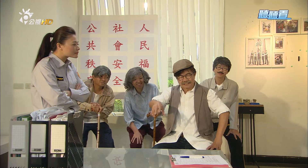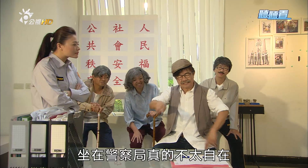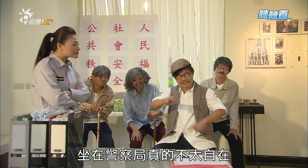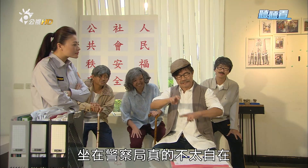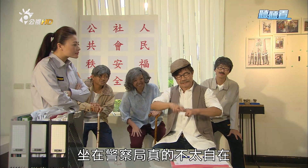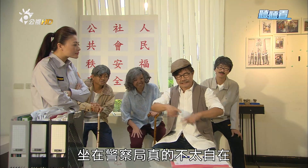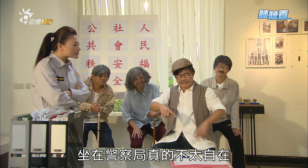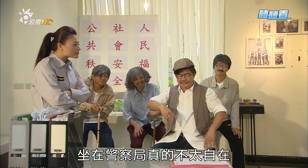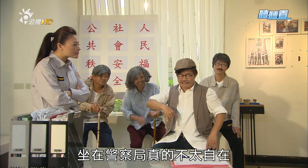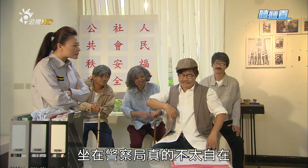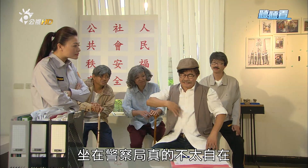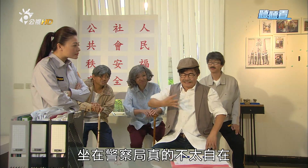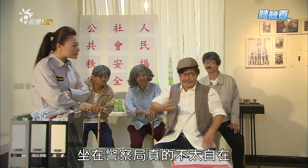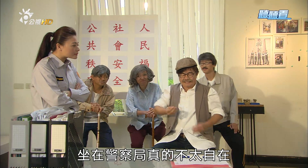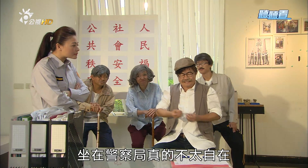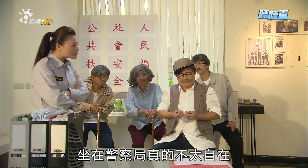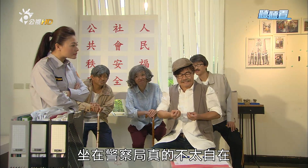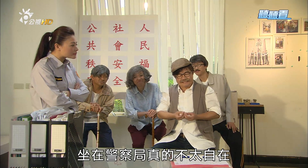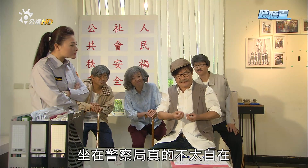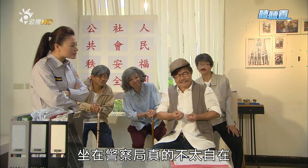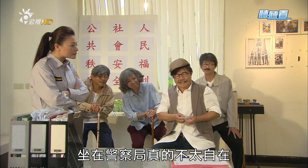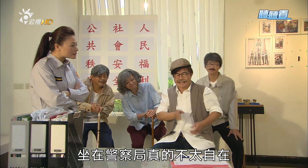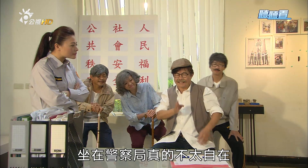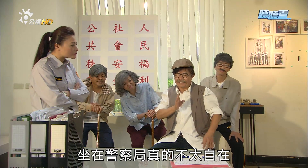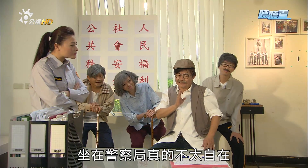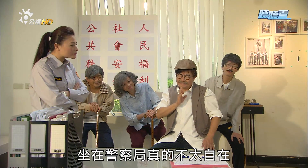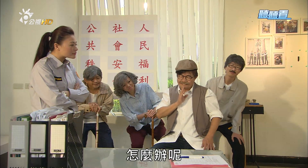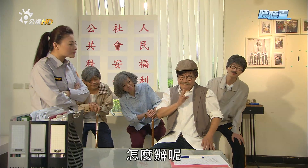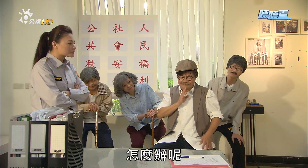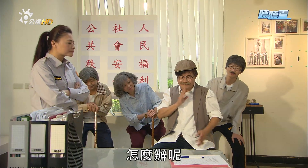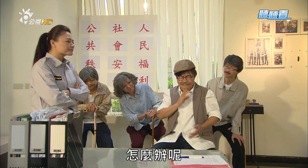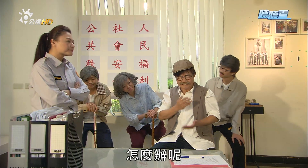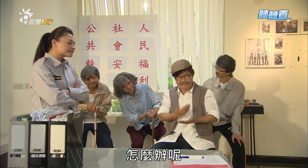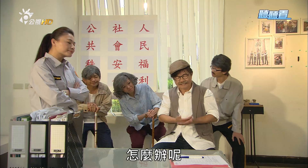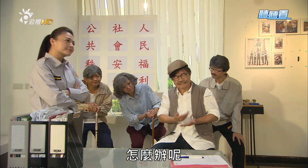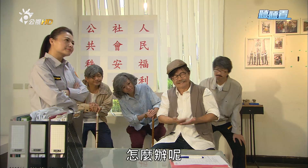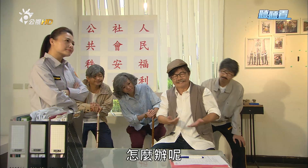坐在警察局啊，真的不太自在，怎么办呢？